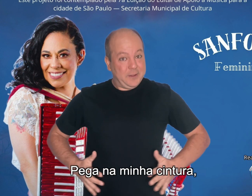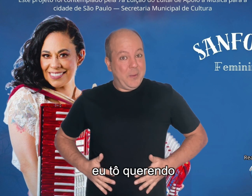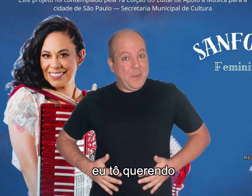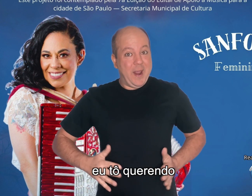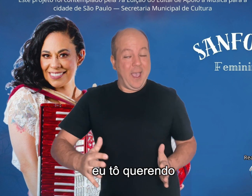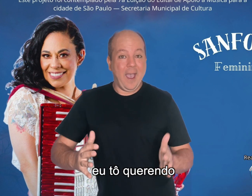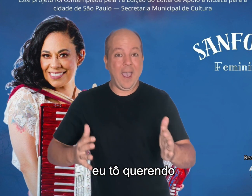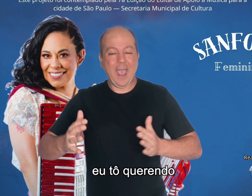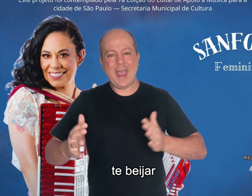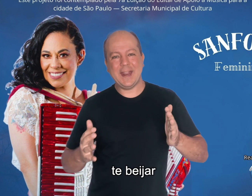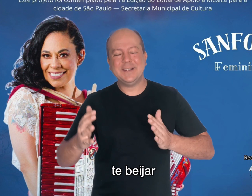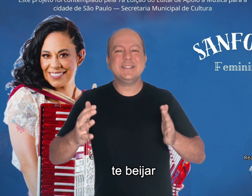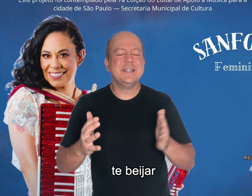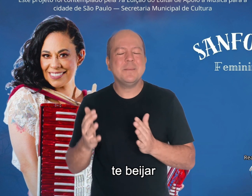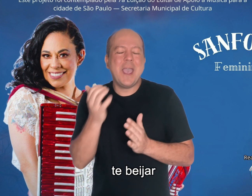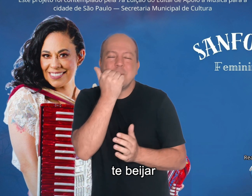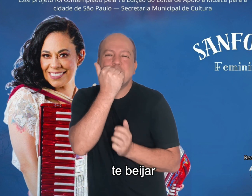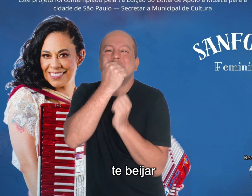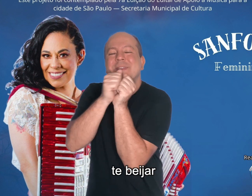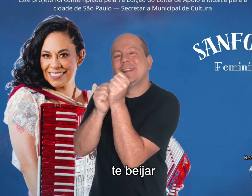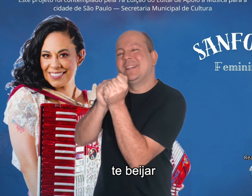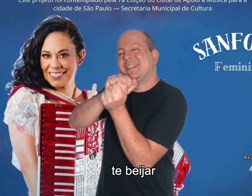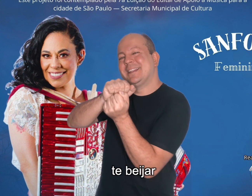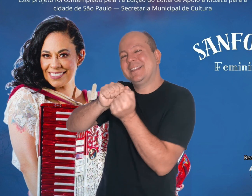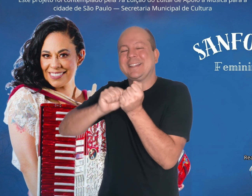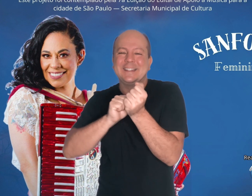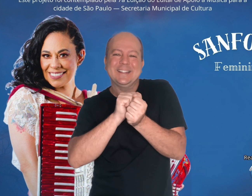cintura eu tô querendo te